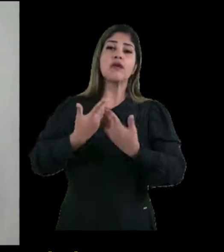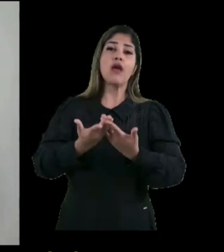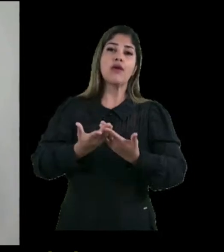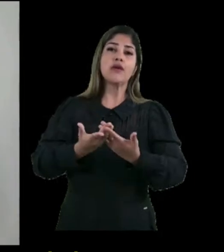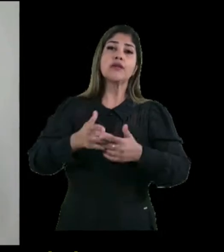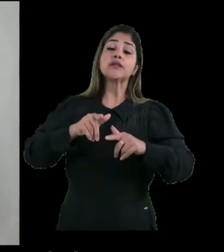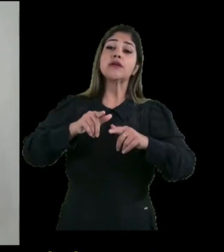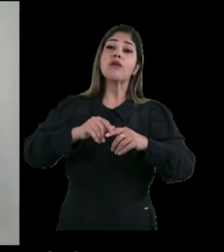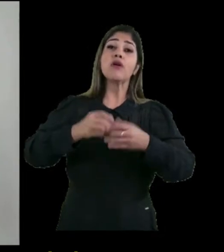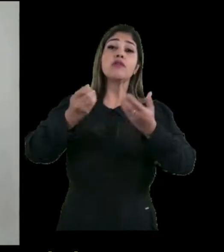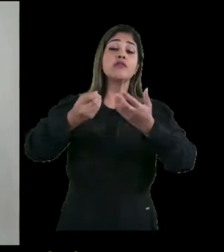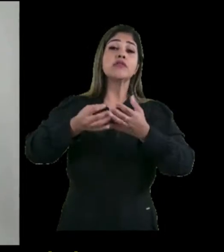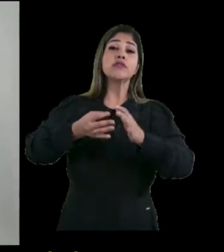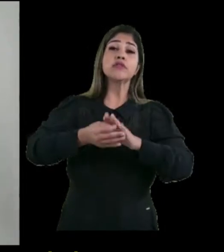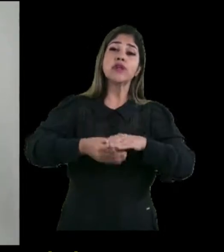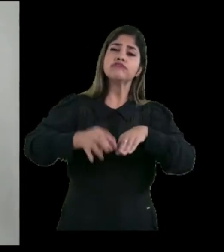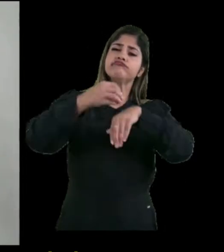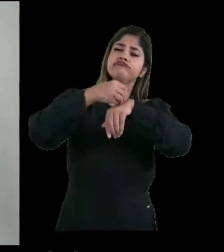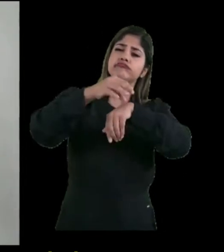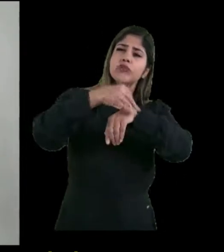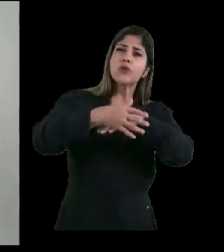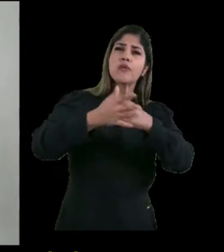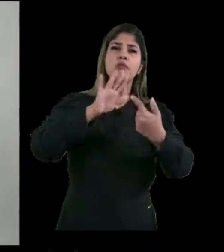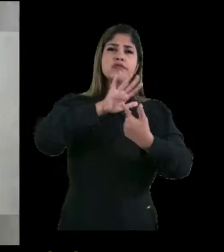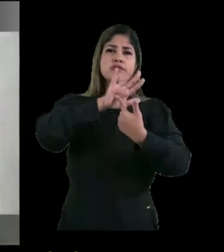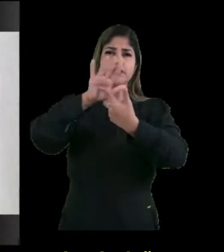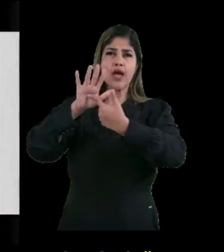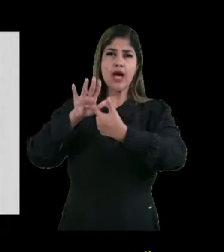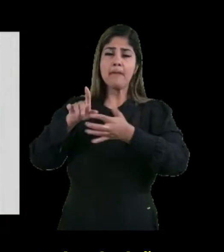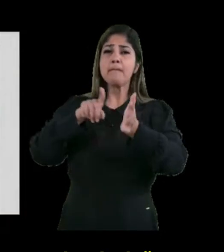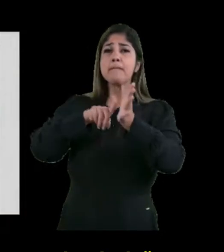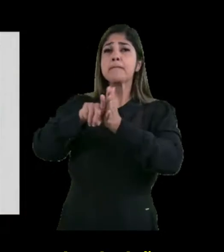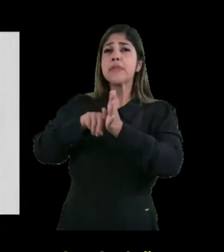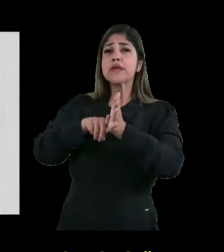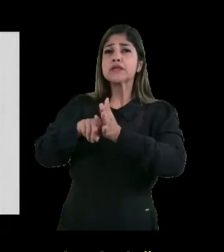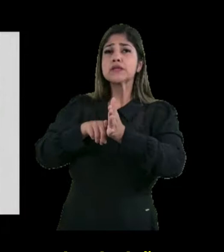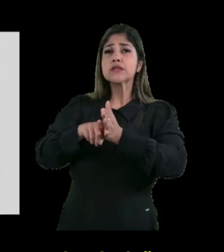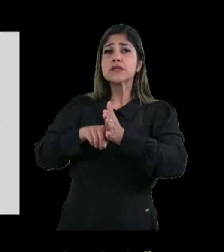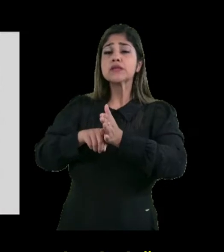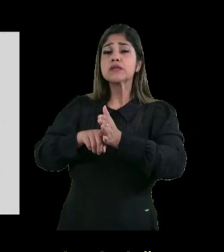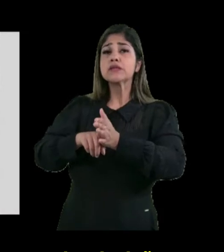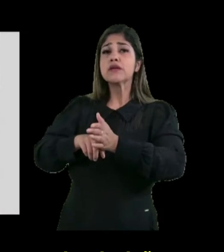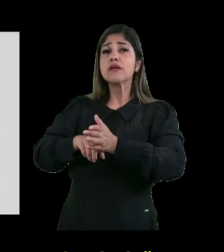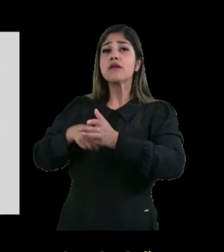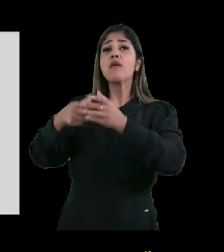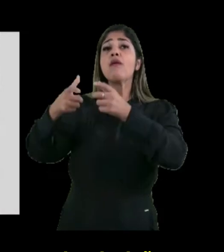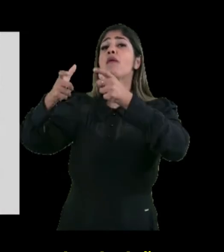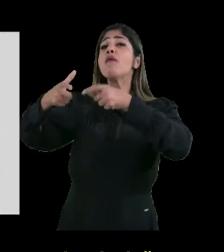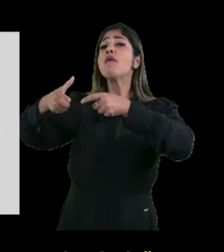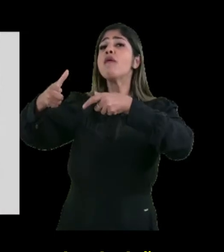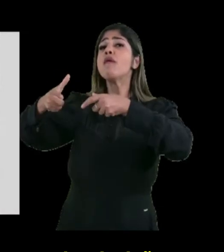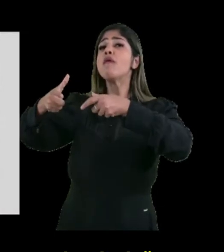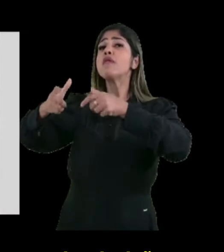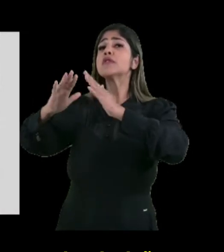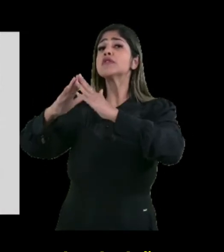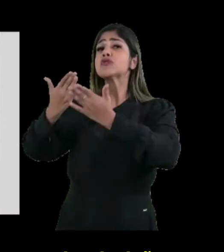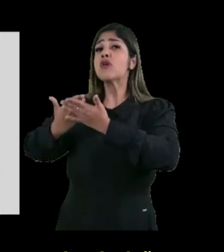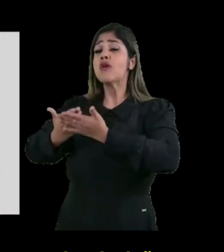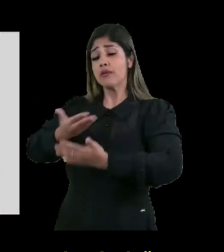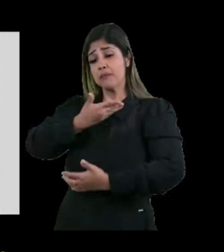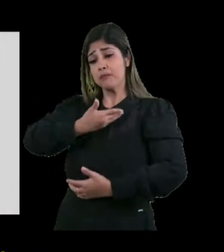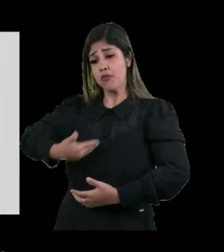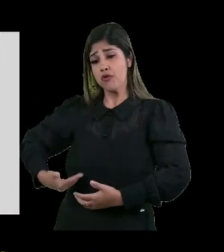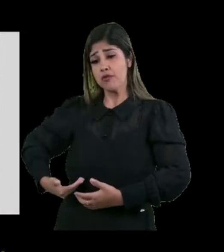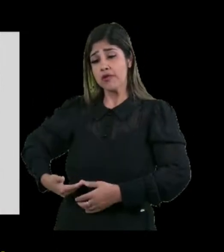sobre este trabalho que irei comentar algumas nuances com vocês. A pesquisa ocorreu em uma instituição da Rede Pública de Ensino do